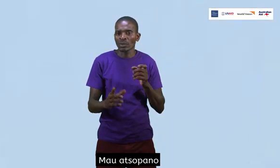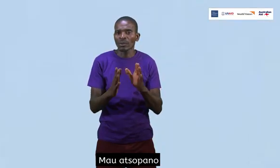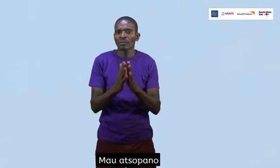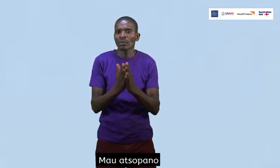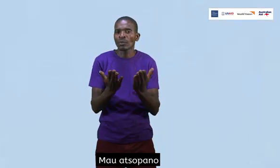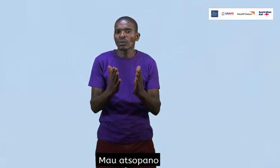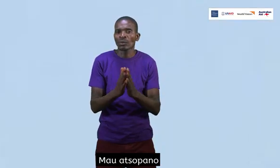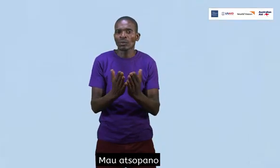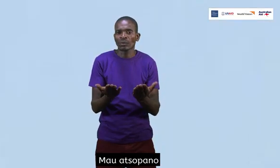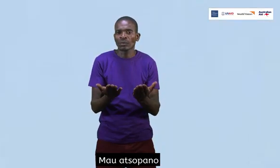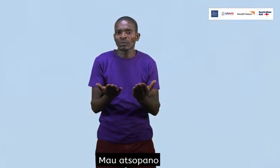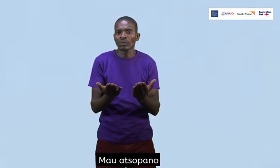Mawu atsopano.